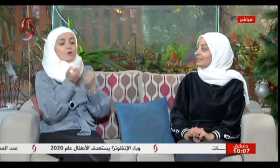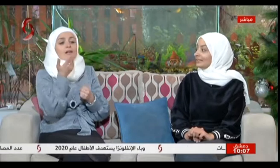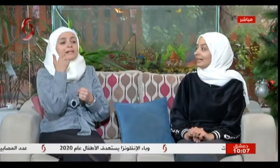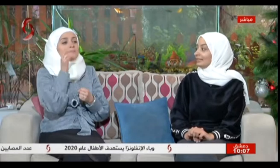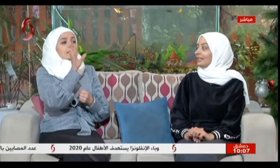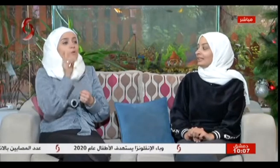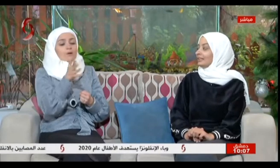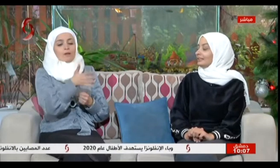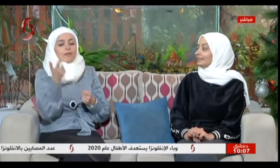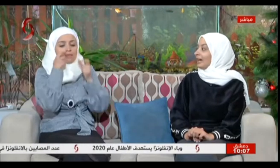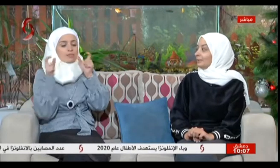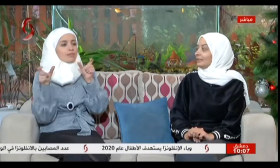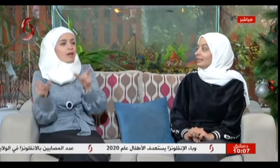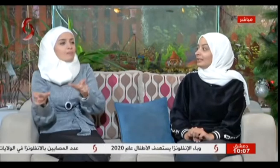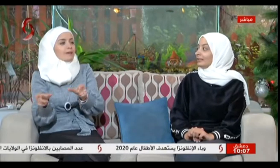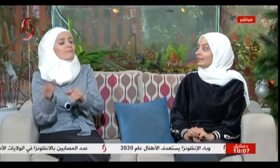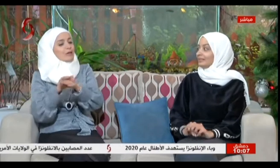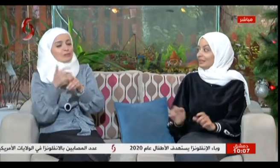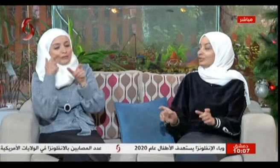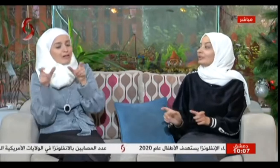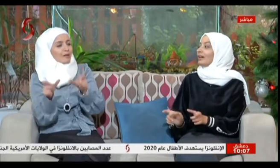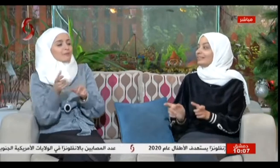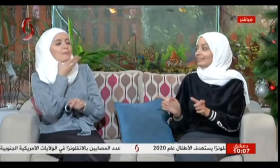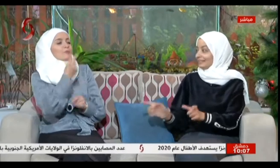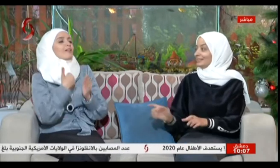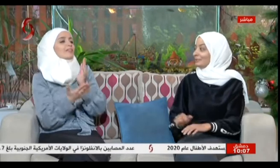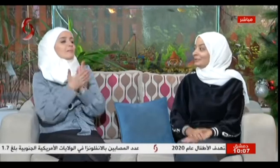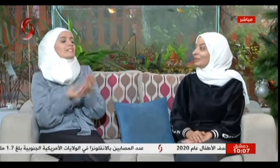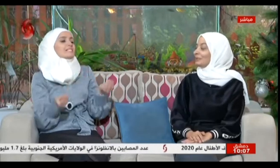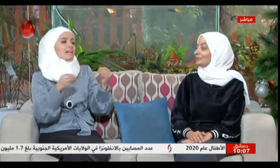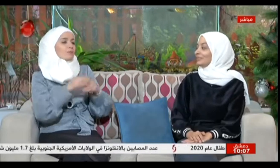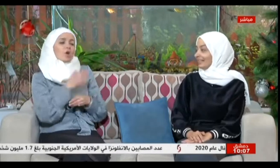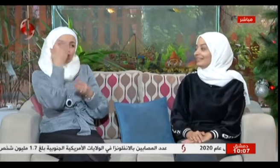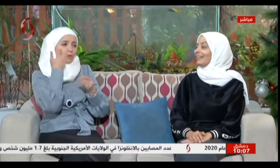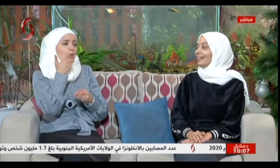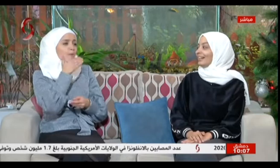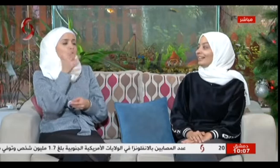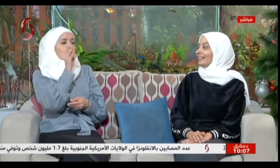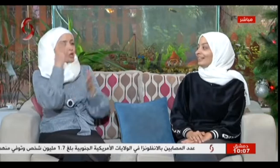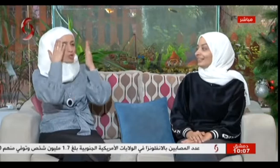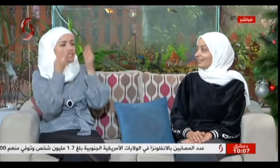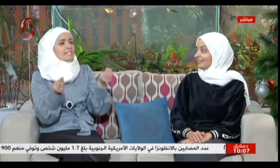حتى زوجي كثير كان يدعمني لدرجة إنه كان يعتني بالأولاد، وإني أنا